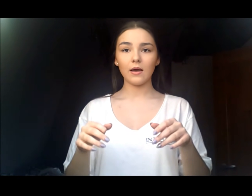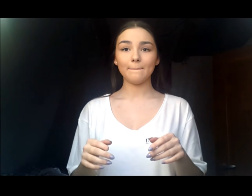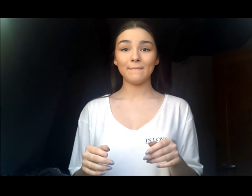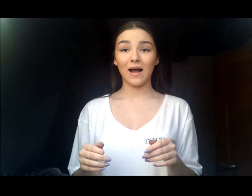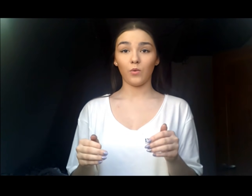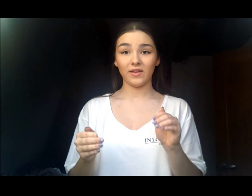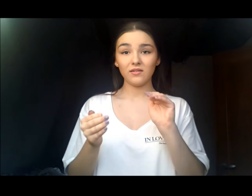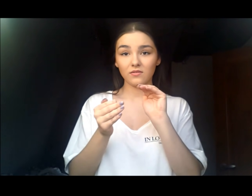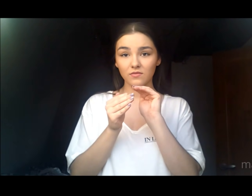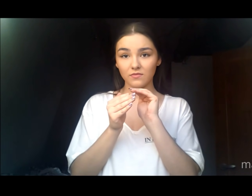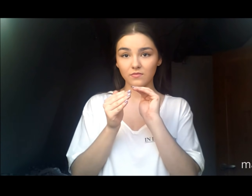Mały.